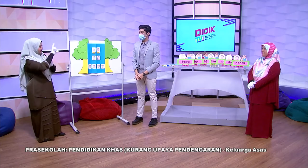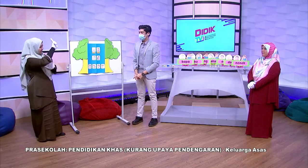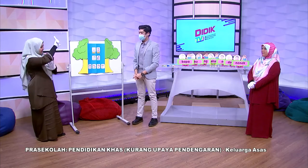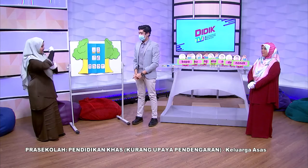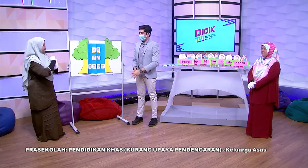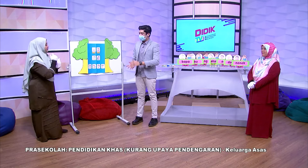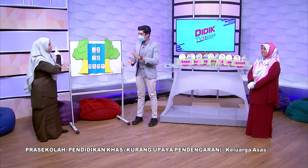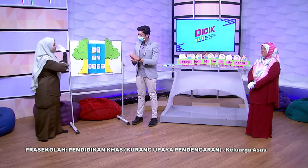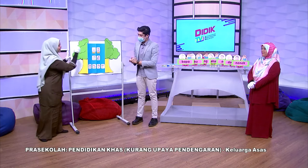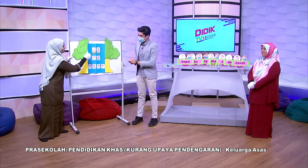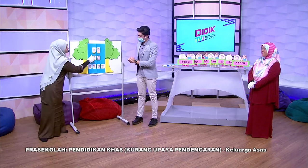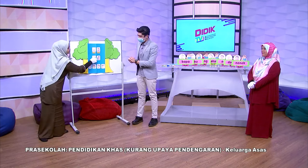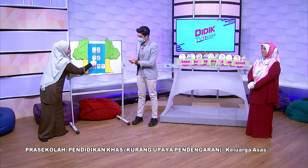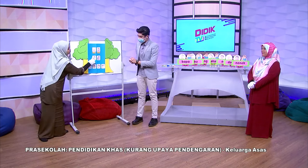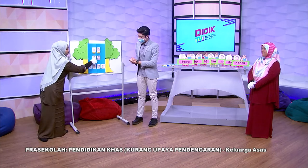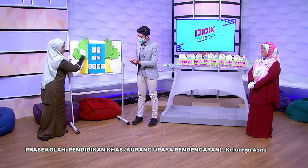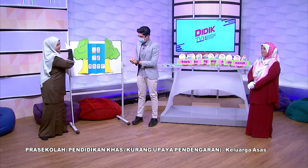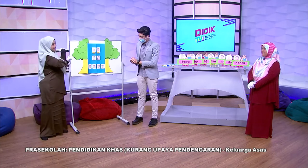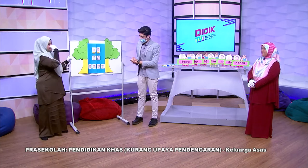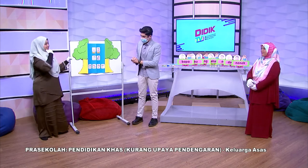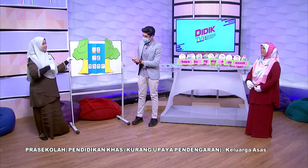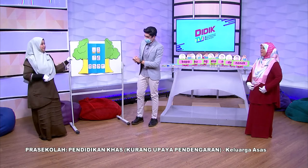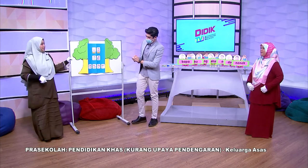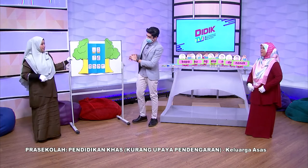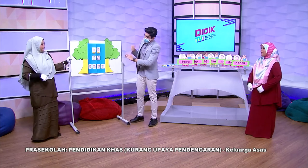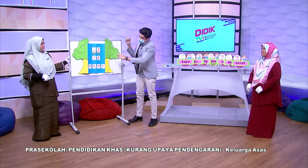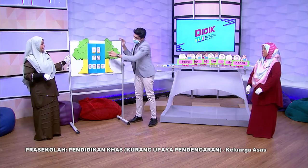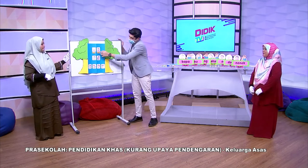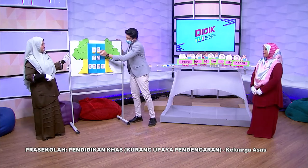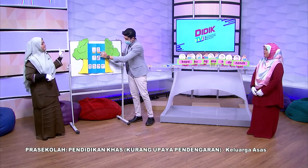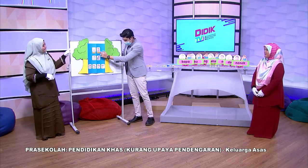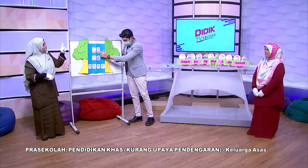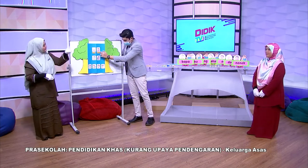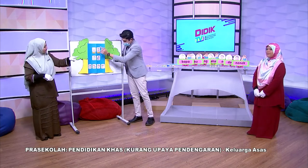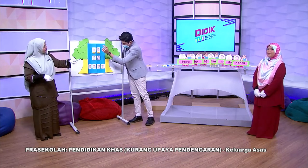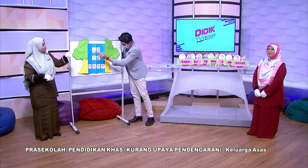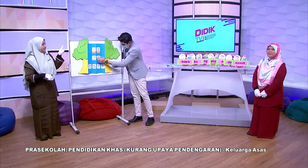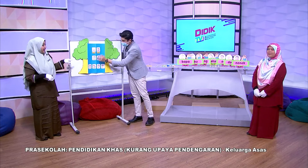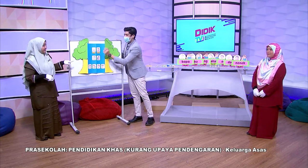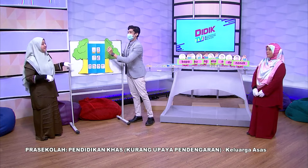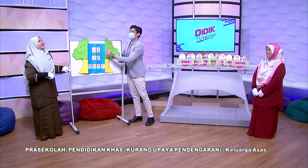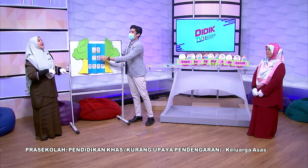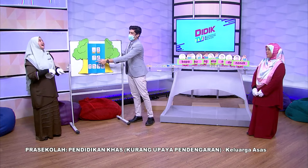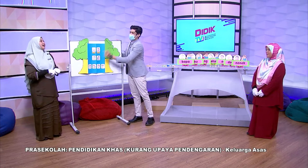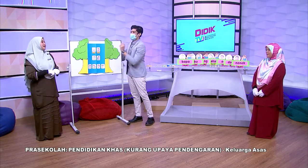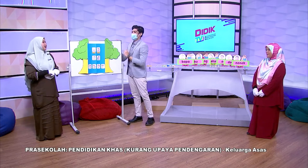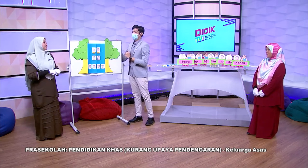ketiga gambar ketiga Cika datuk nenek ayahnya bab-bab